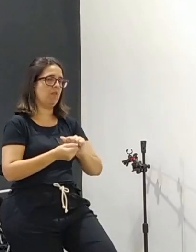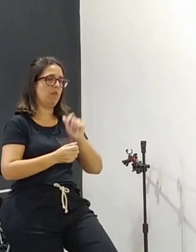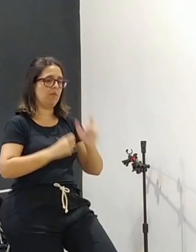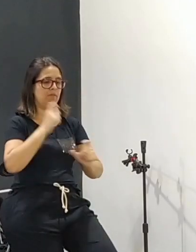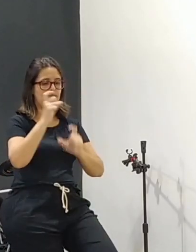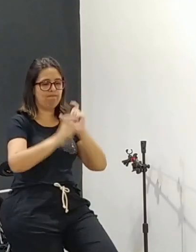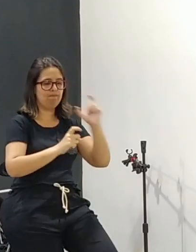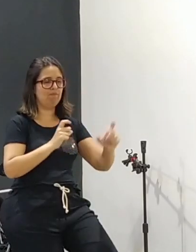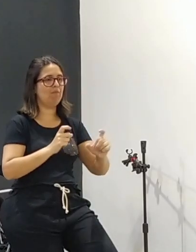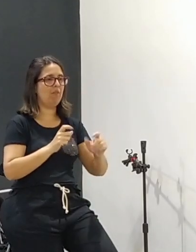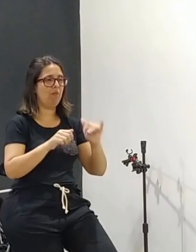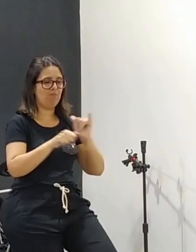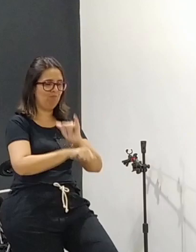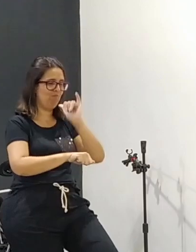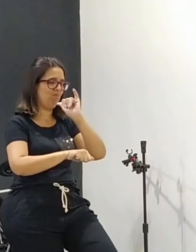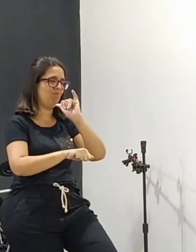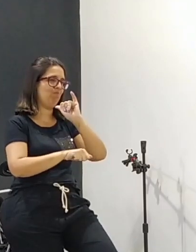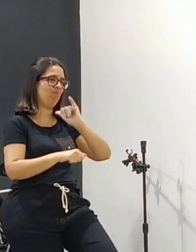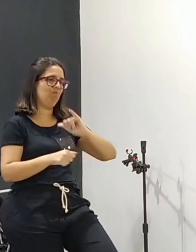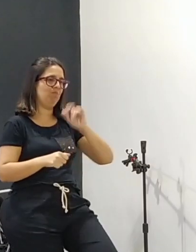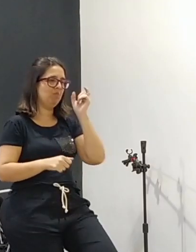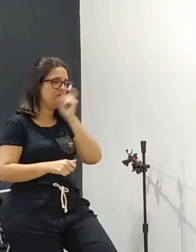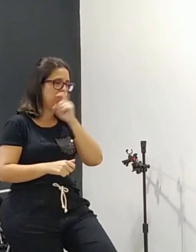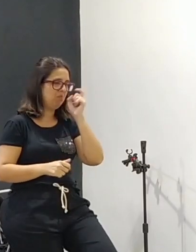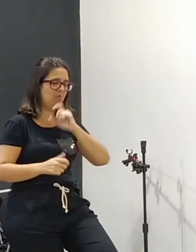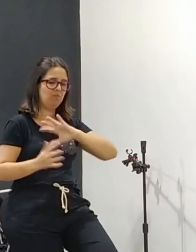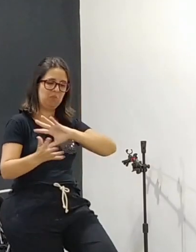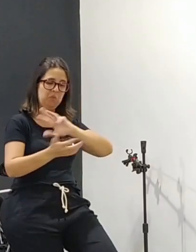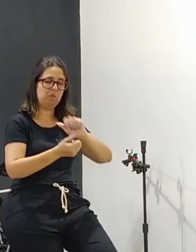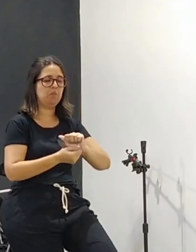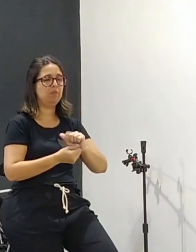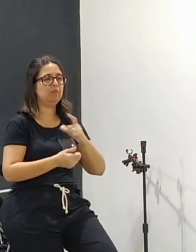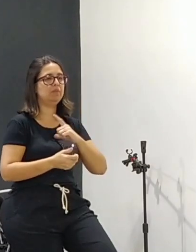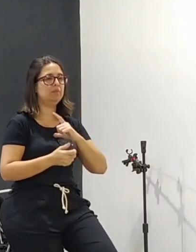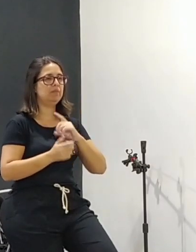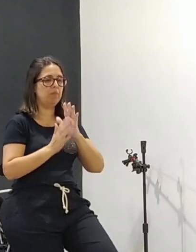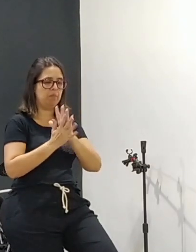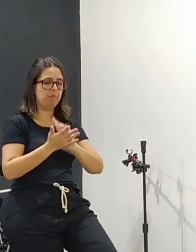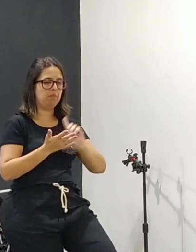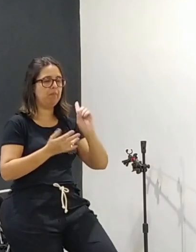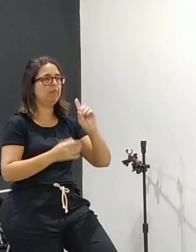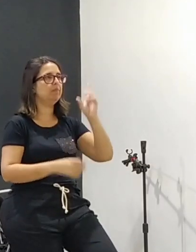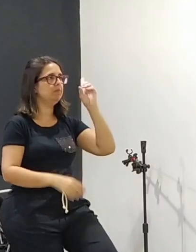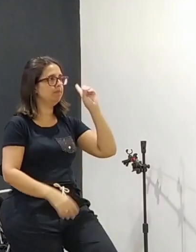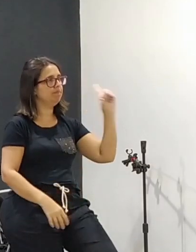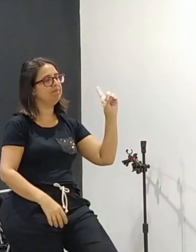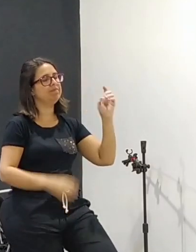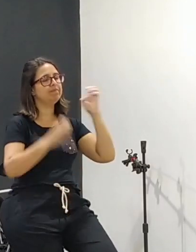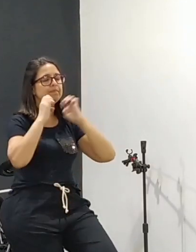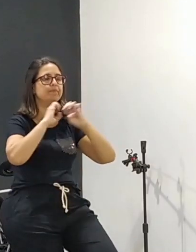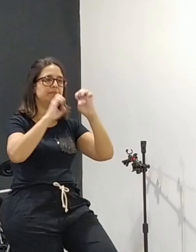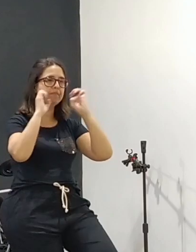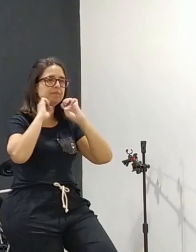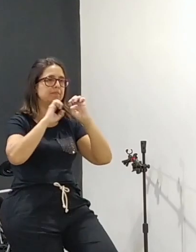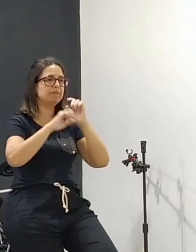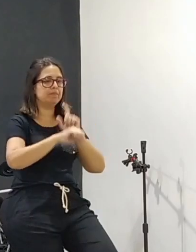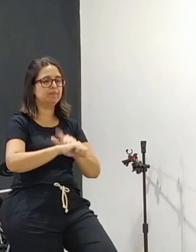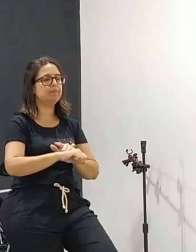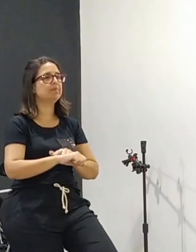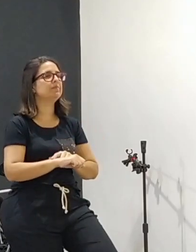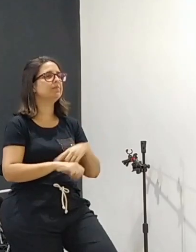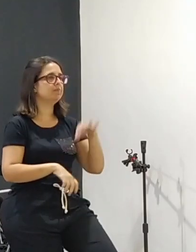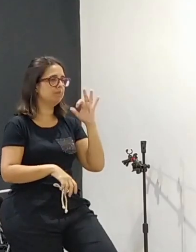palavras, esses enganos, essas mentiras se levantarem, a gente tem uma palavra de Deus, para aquele momento,